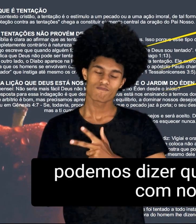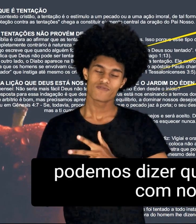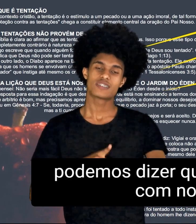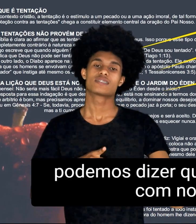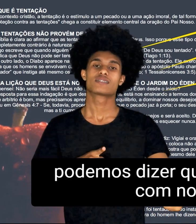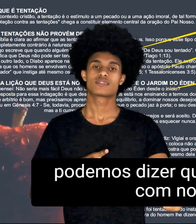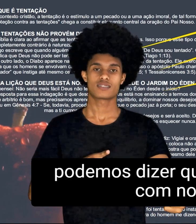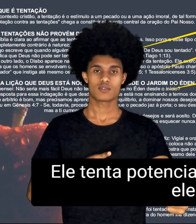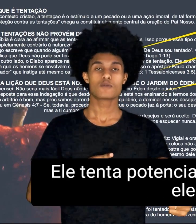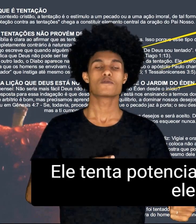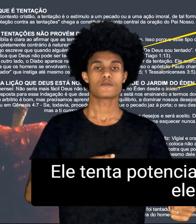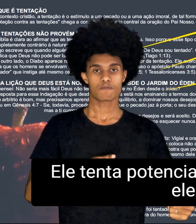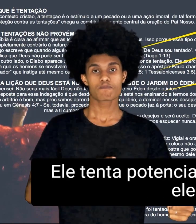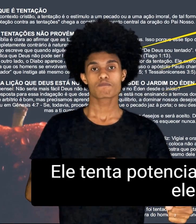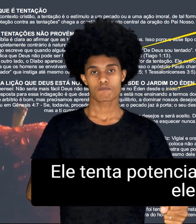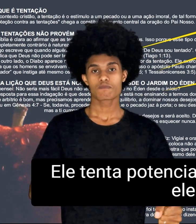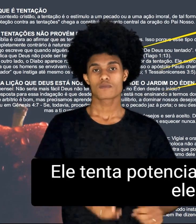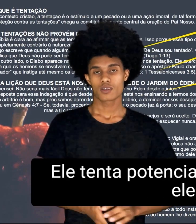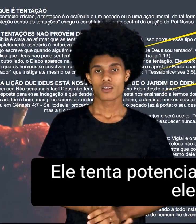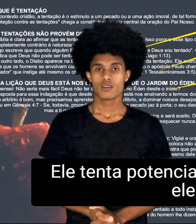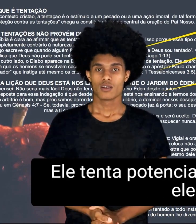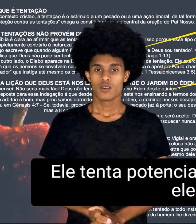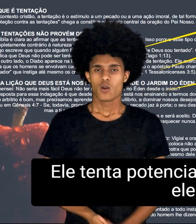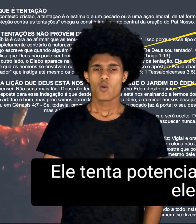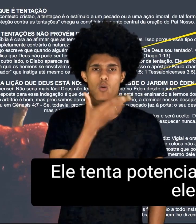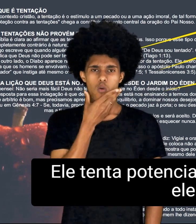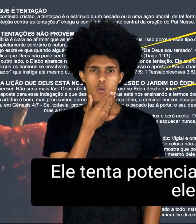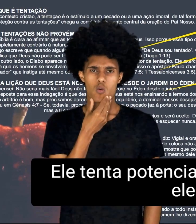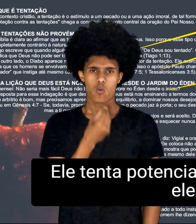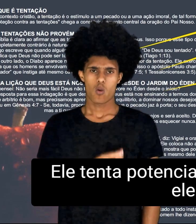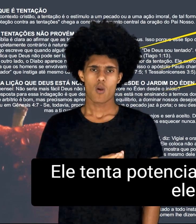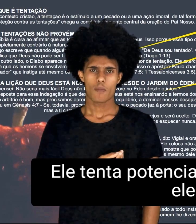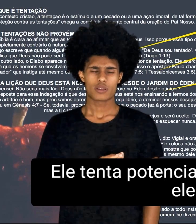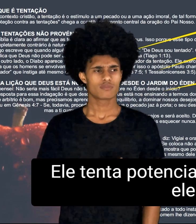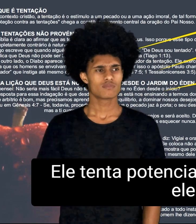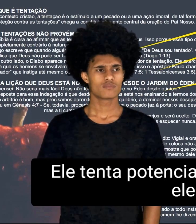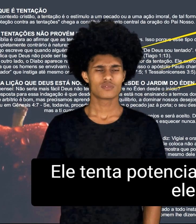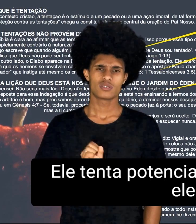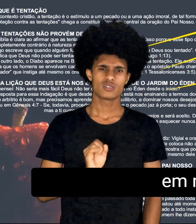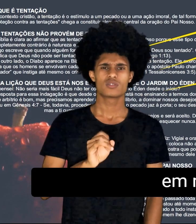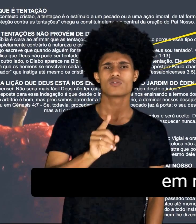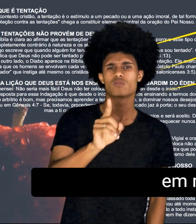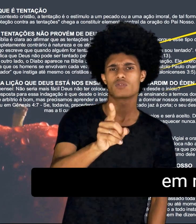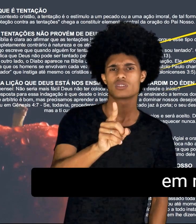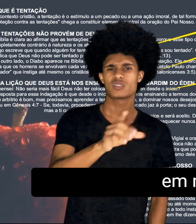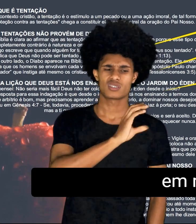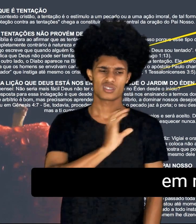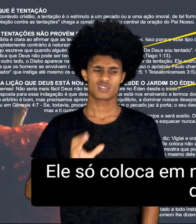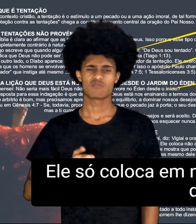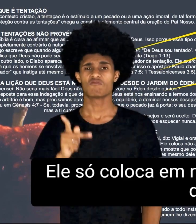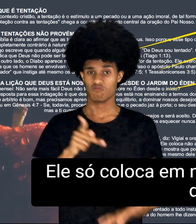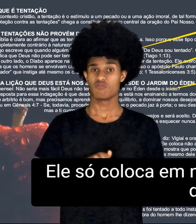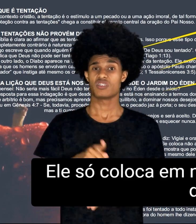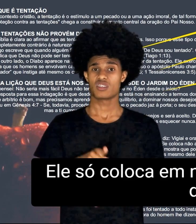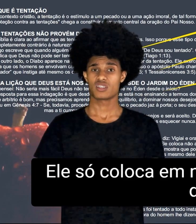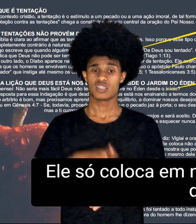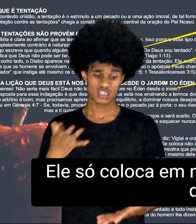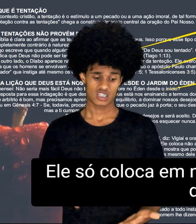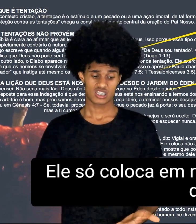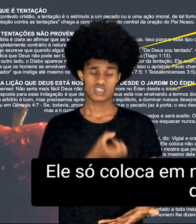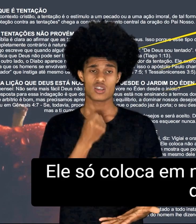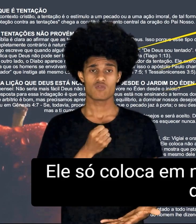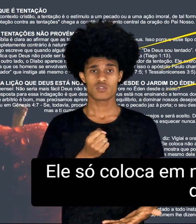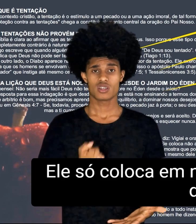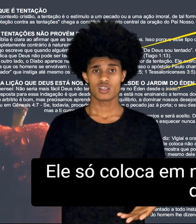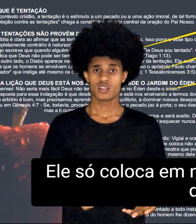nossos desejos. Tá? Ele tenta potencializá-los, explorá-los, mas ele não provoca em nós desejo. Tá? Ele só coloca em nossa